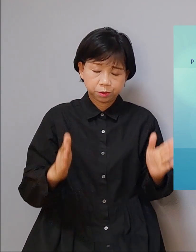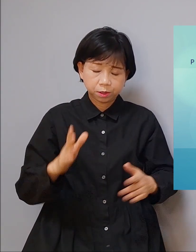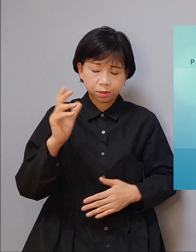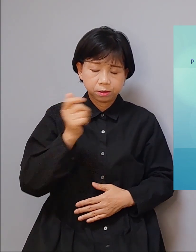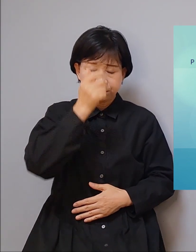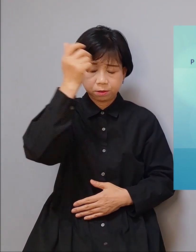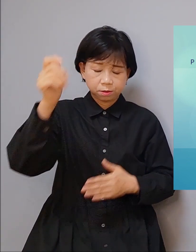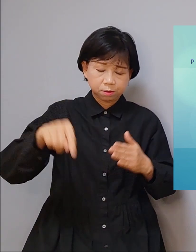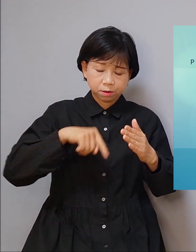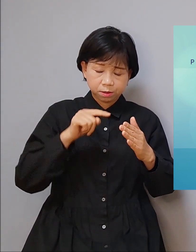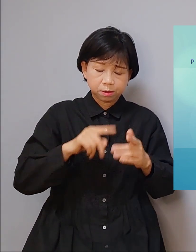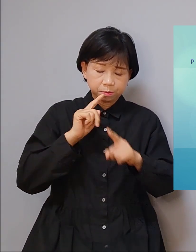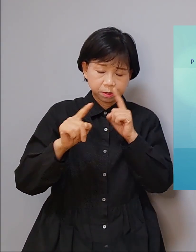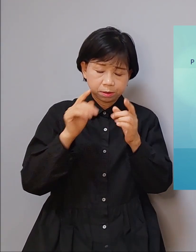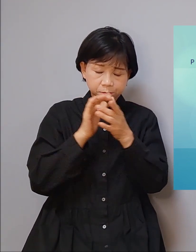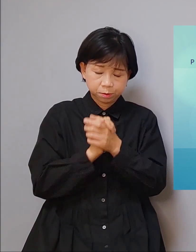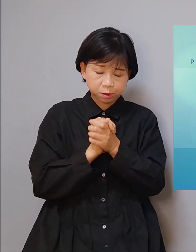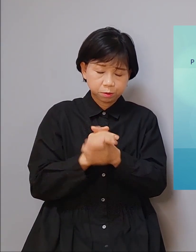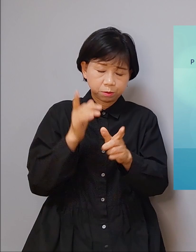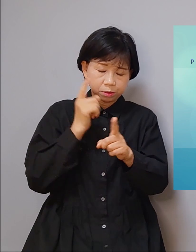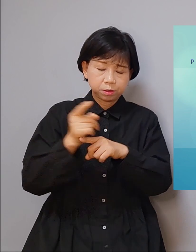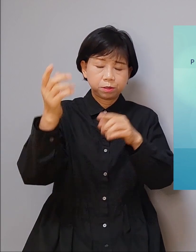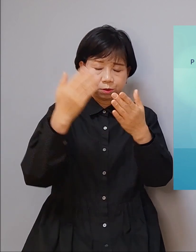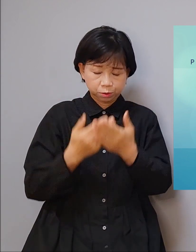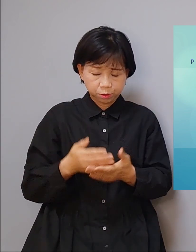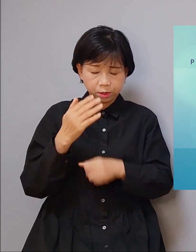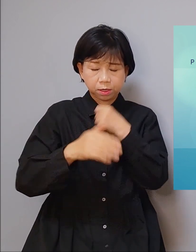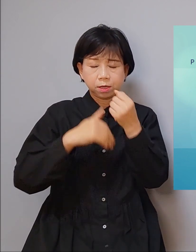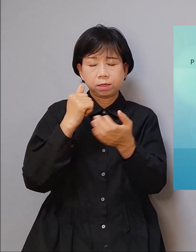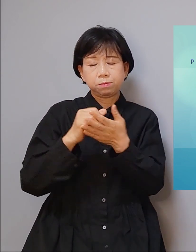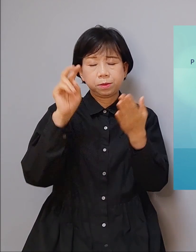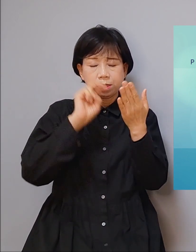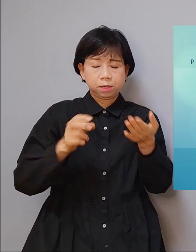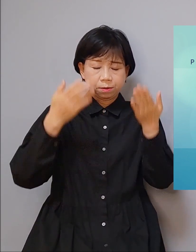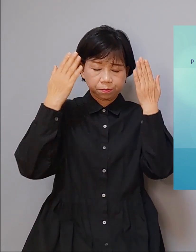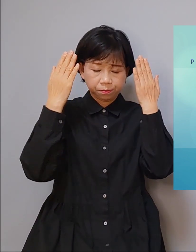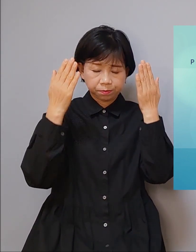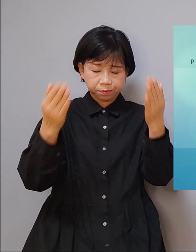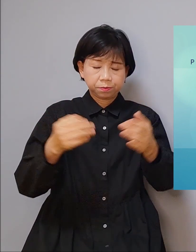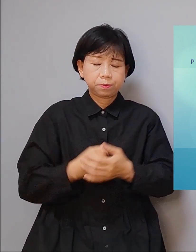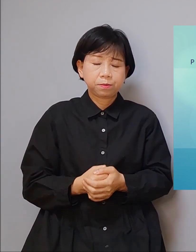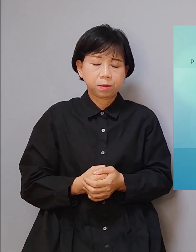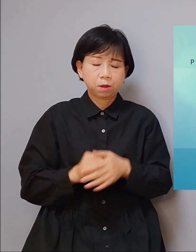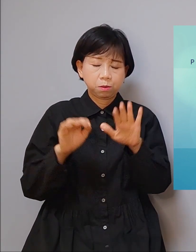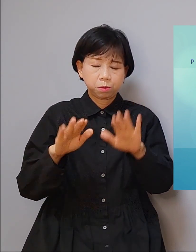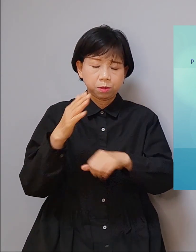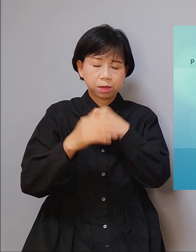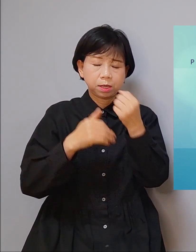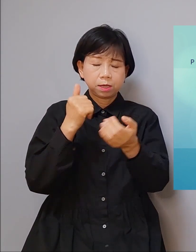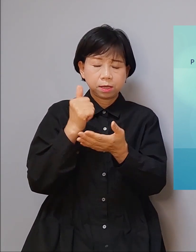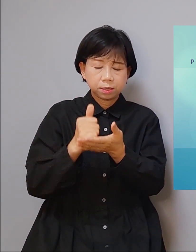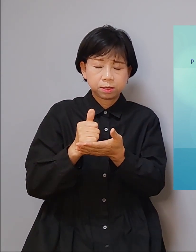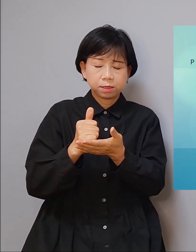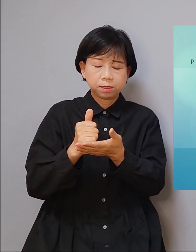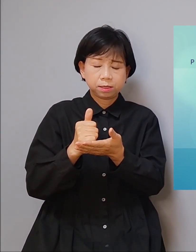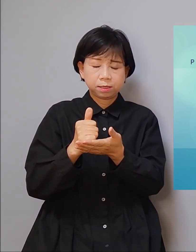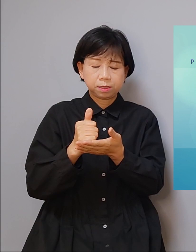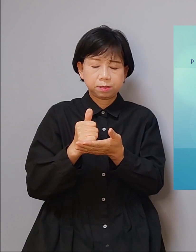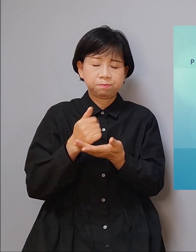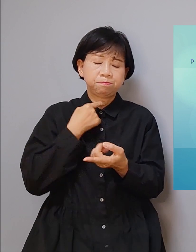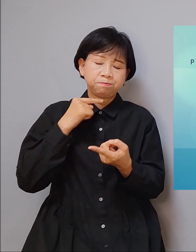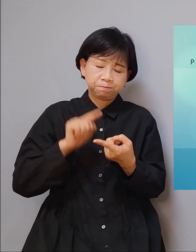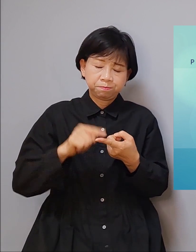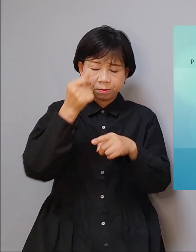안에서 말씀과 기도로 승리하게 하시니 하나님을 찬양합니다. 오늘 또 하나님이 찾으시는 그 한